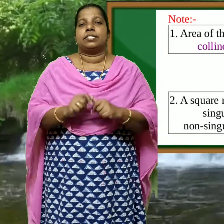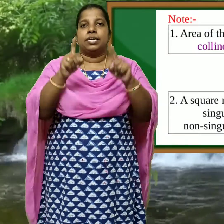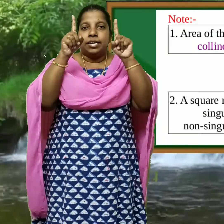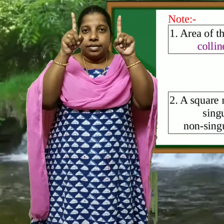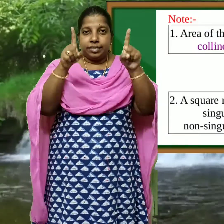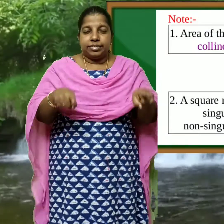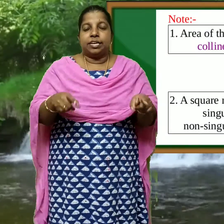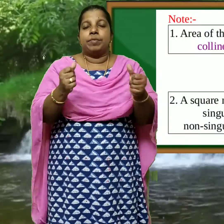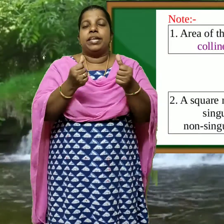മെട്രിക്സ്.